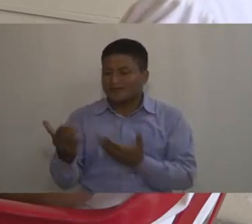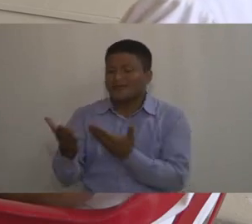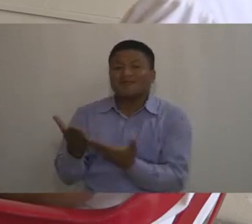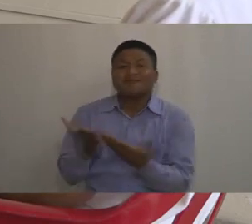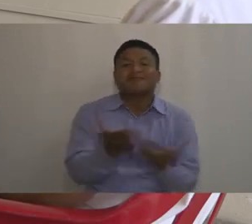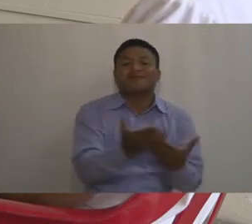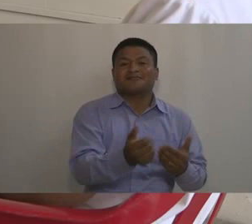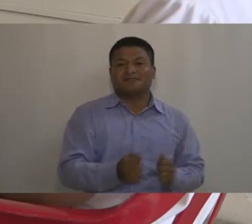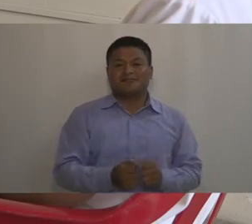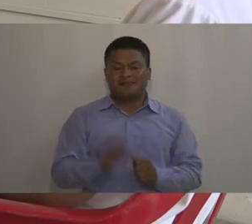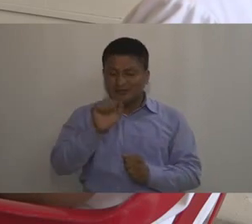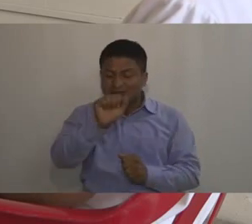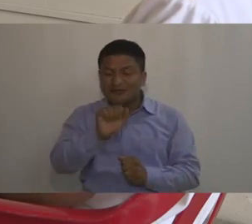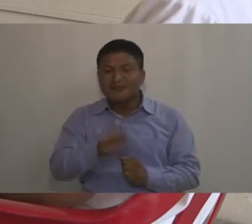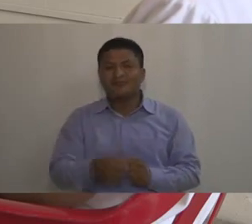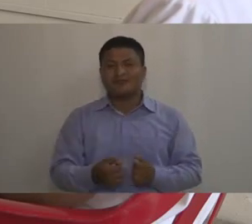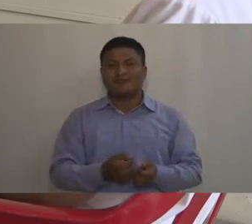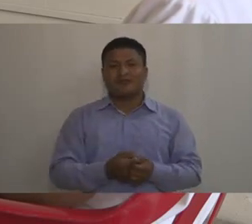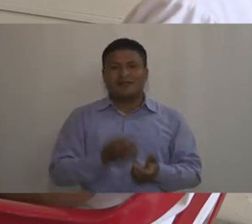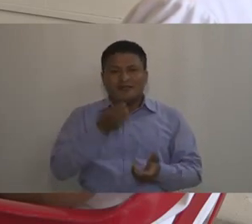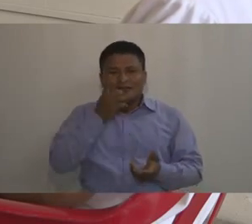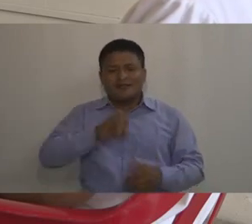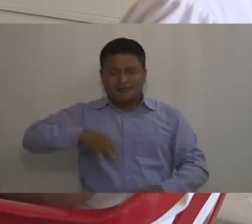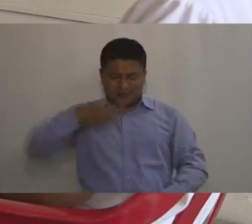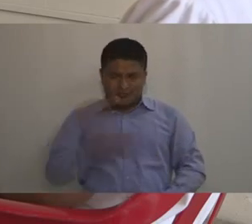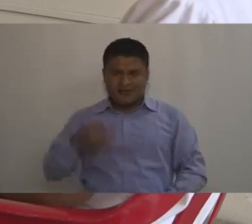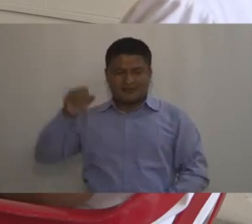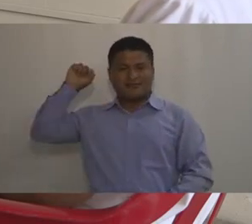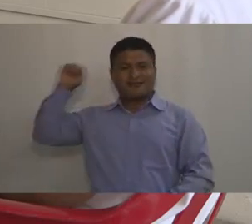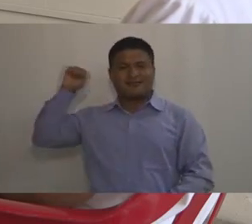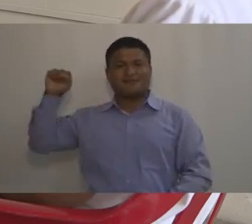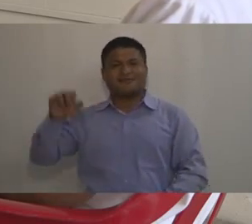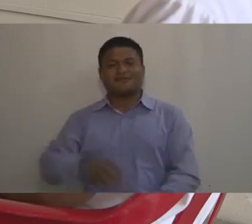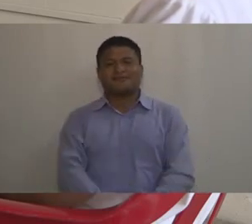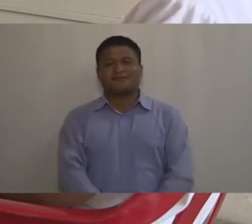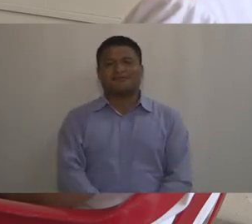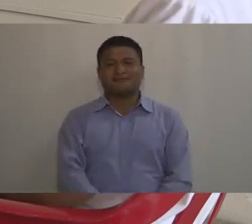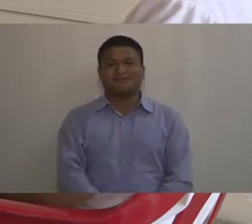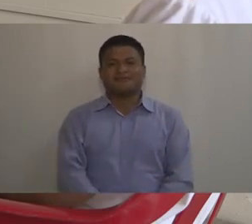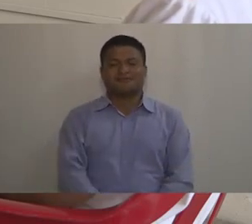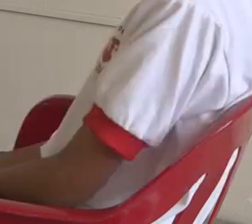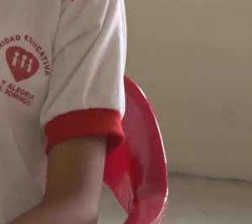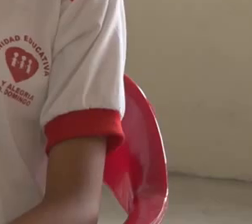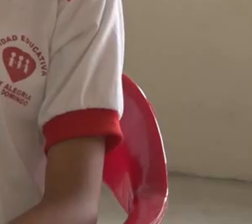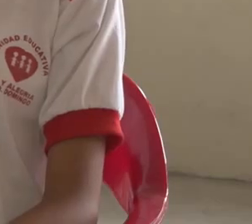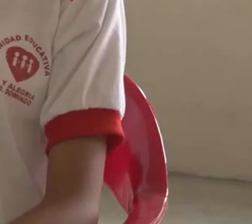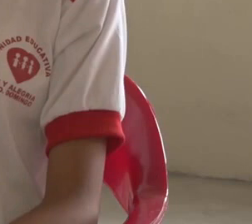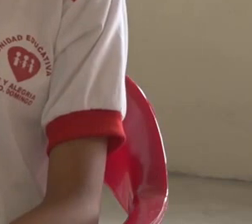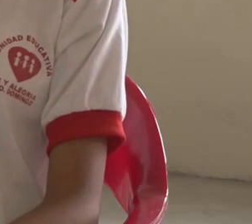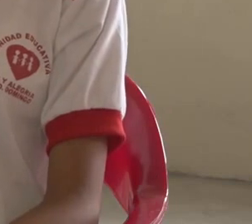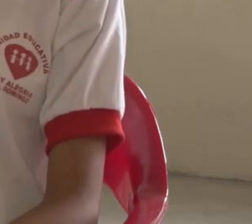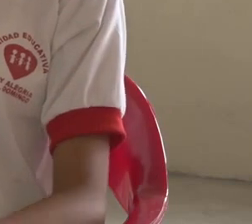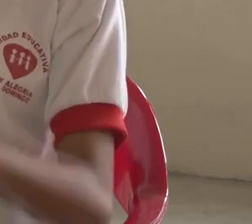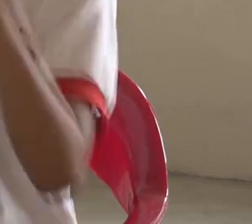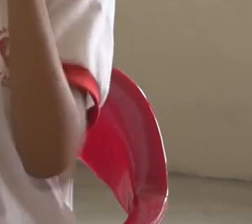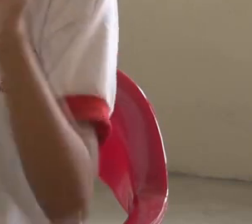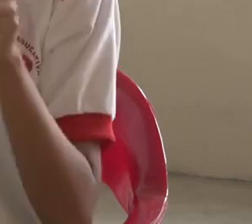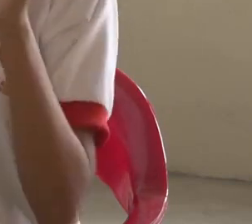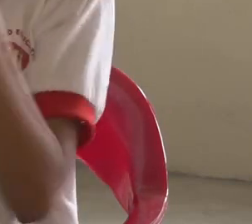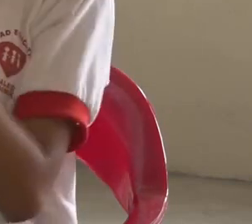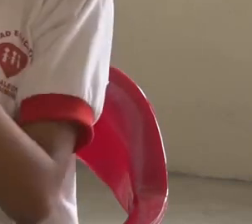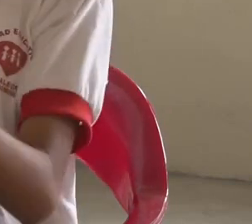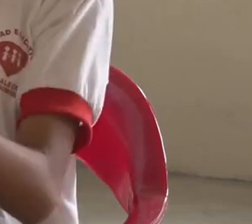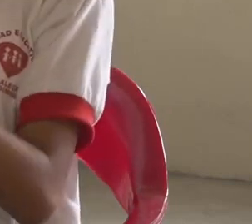también hagan propuestas y que puedan realmente ejercer esos derechos. ¿Qué hace